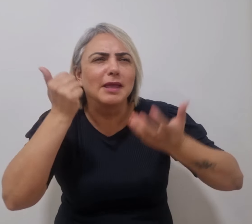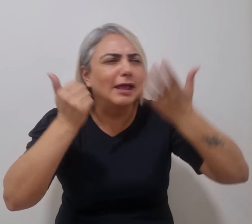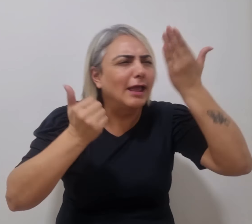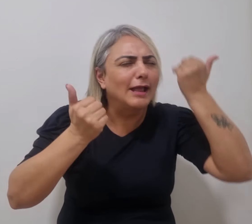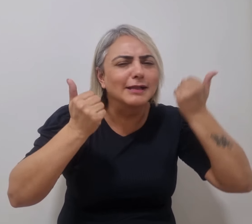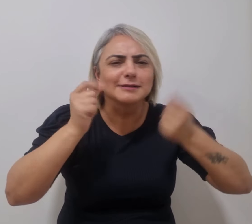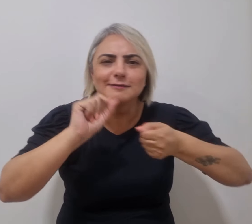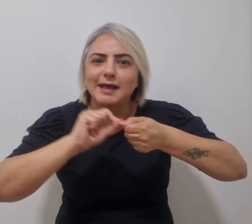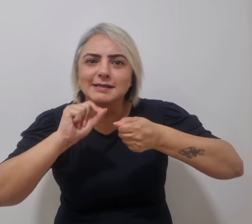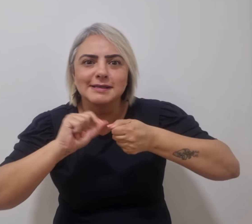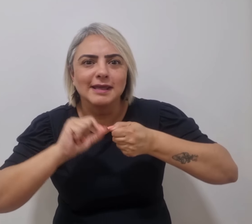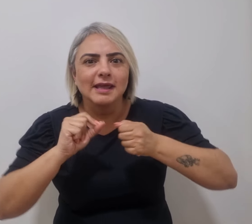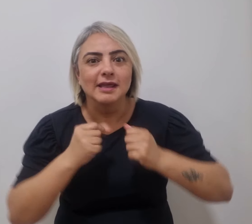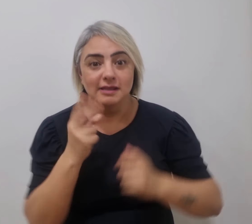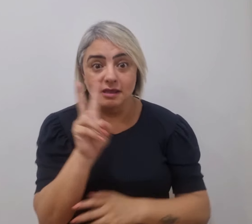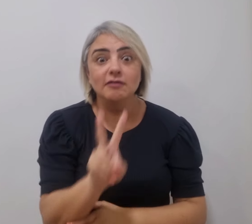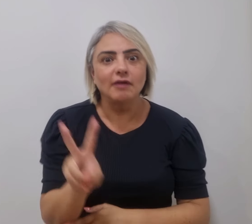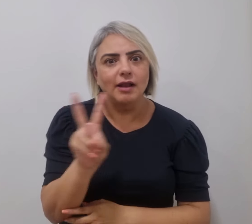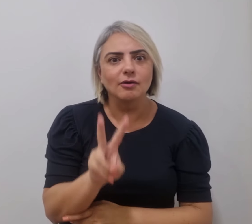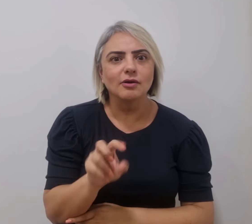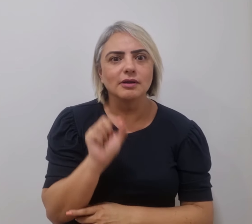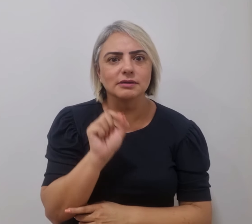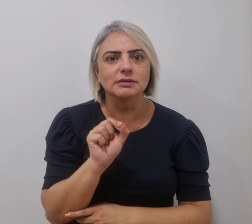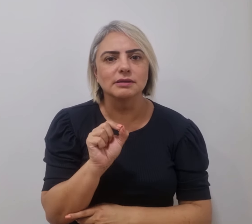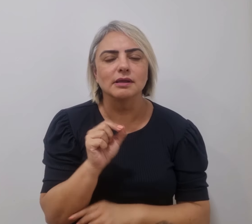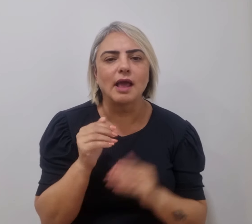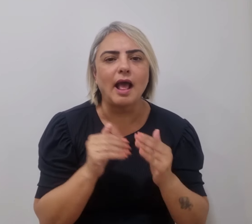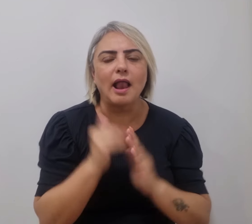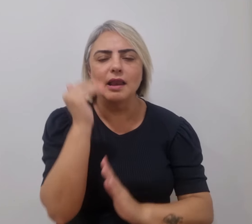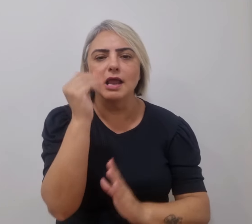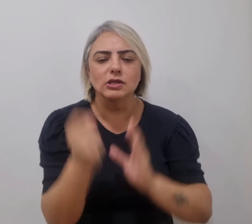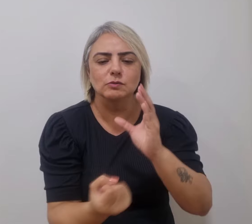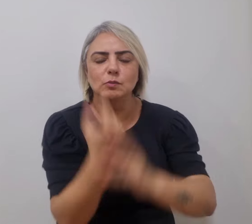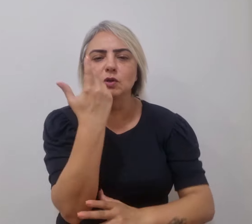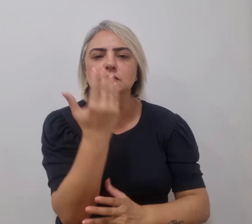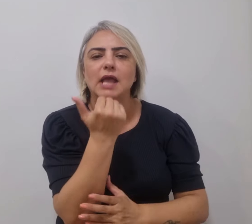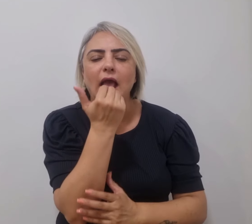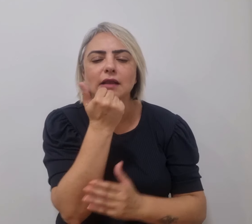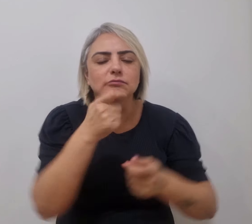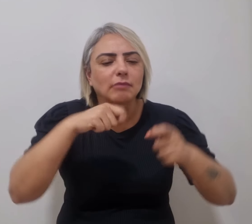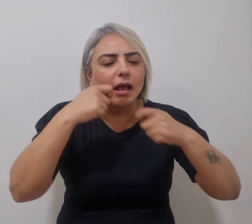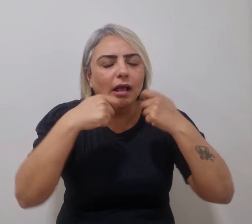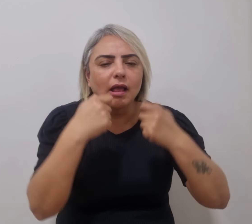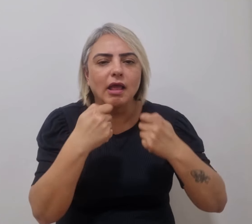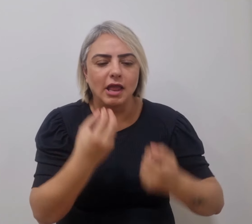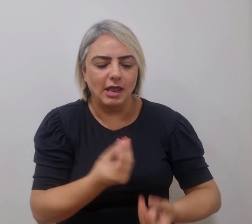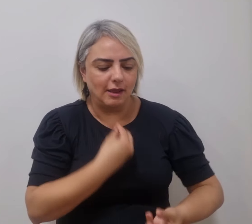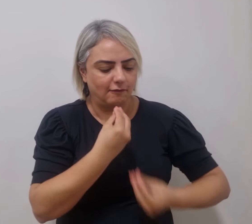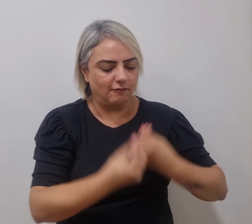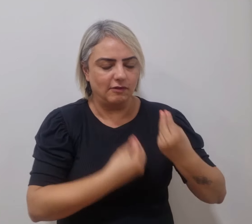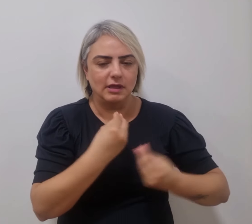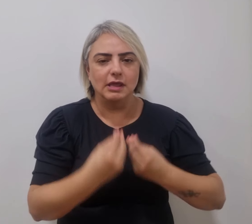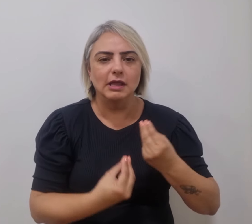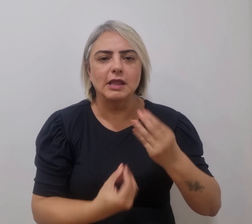fazeres e valores, que, além de produzir alimentos e vida, produz conhecimento